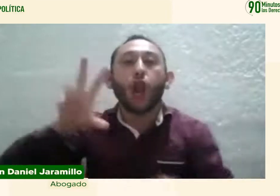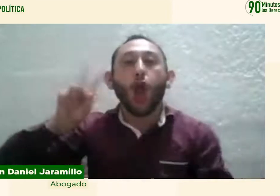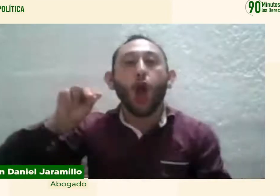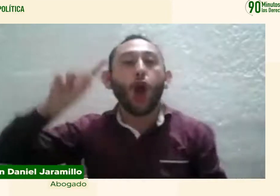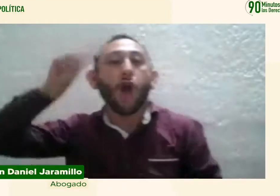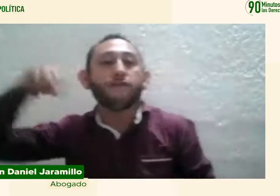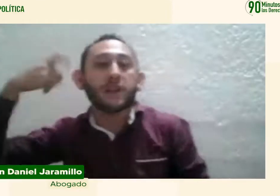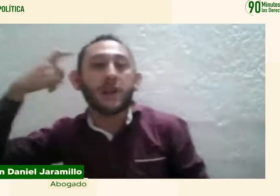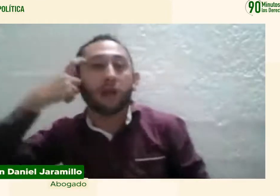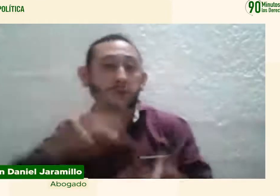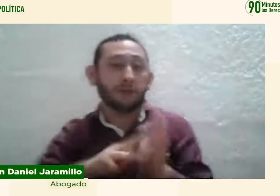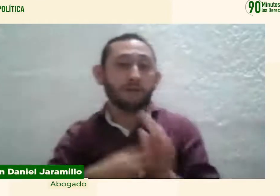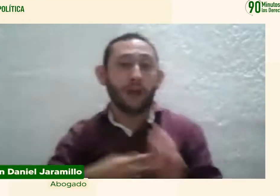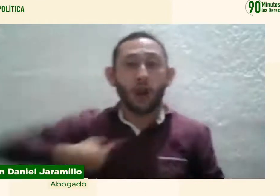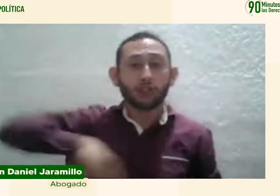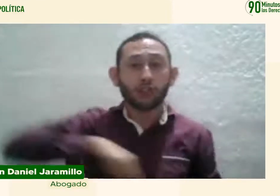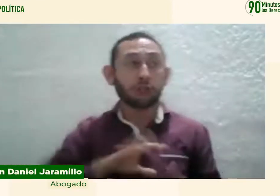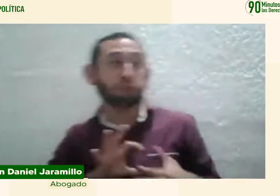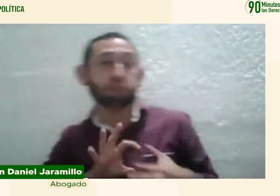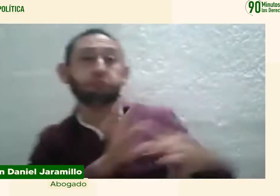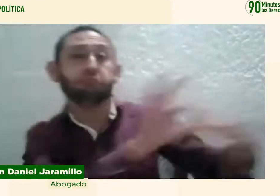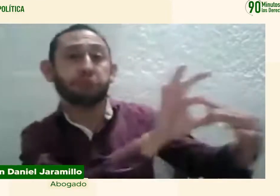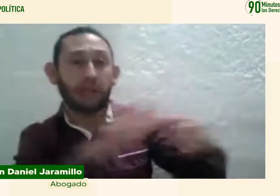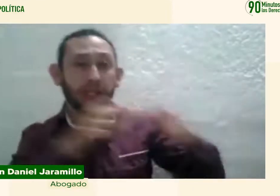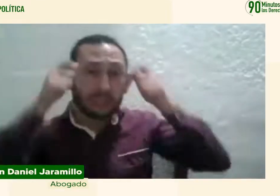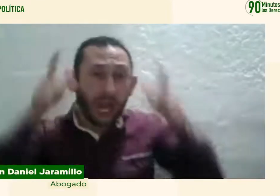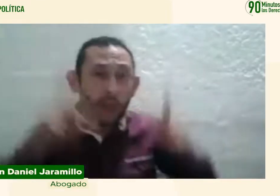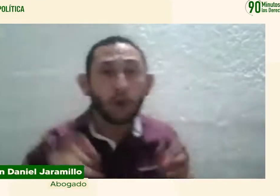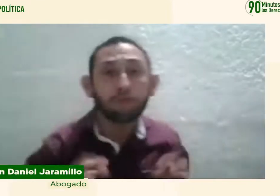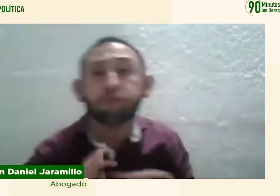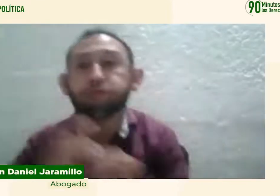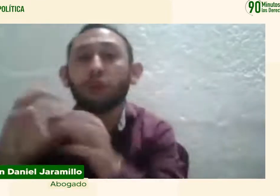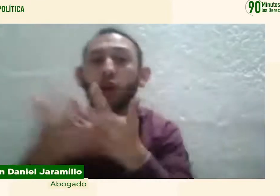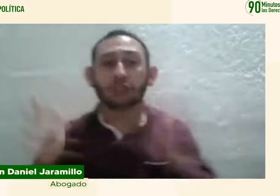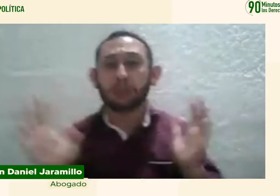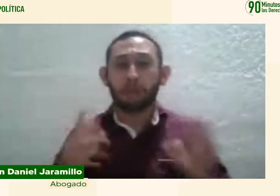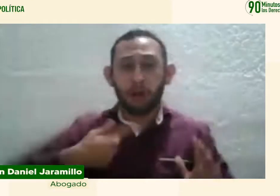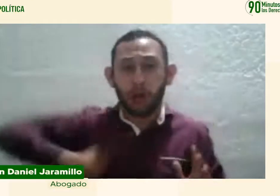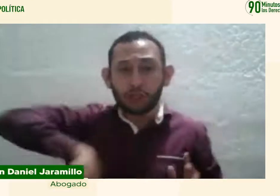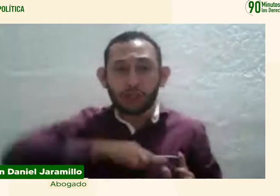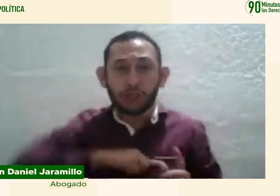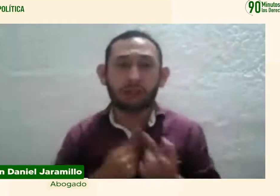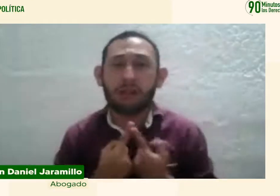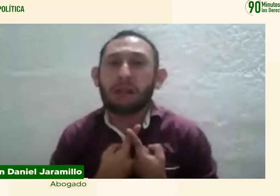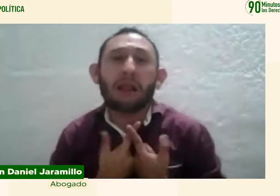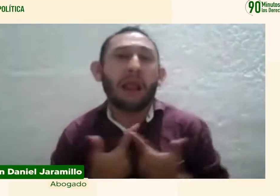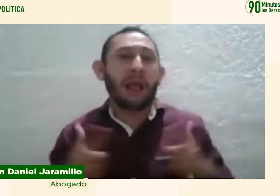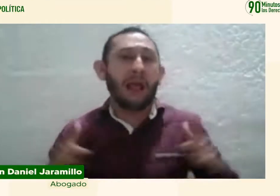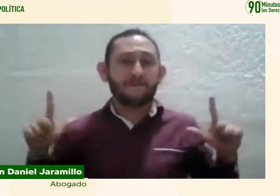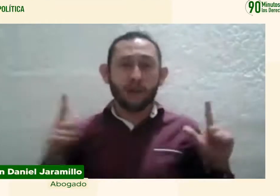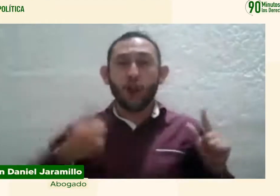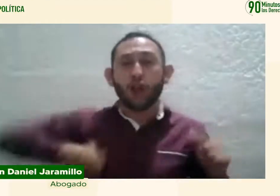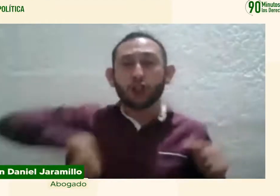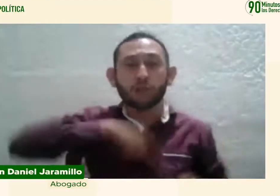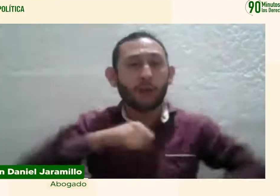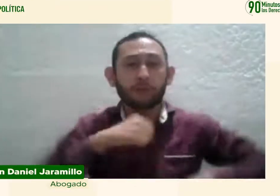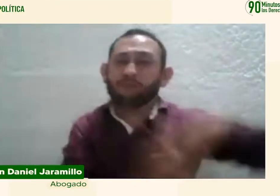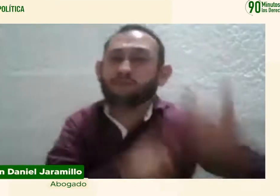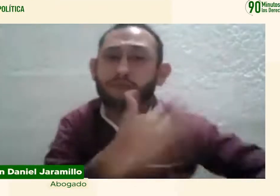realmente las si son organizaciones no gubernamentales significa que no estamos ligados a todos los temas del estado